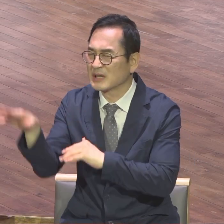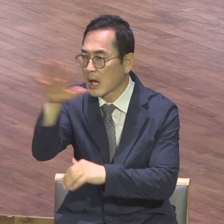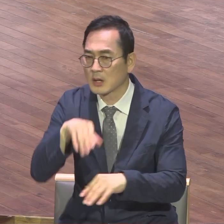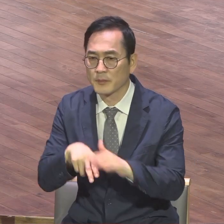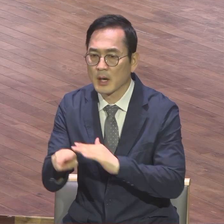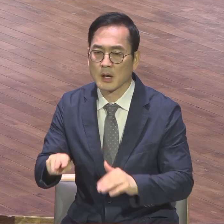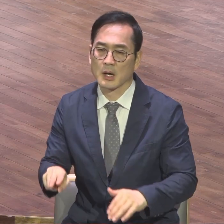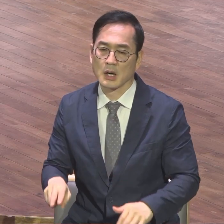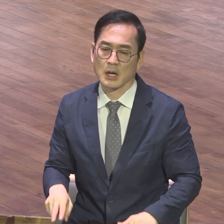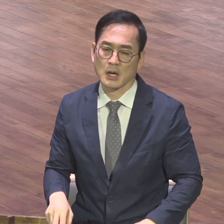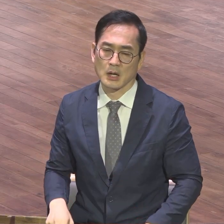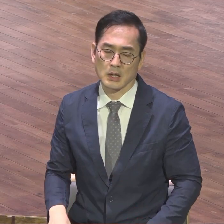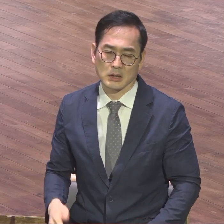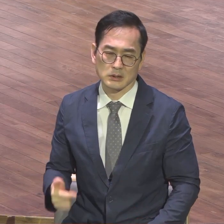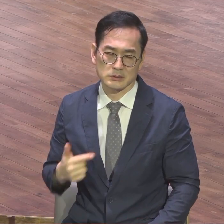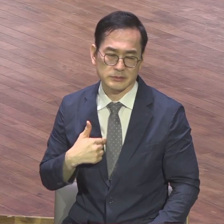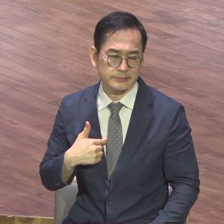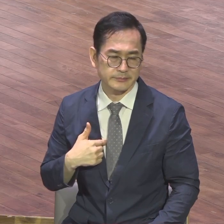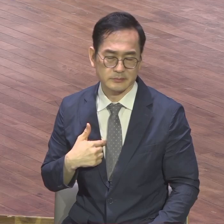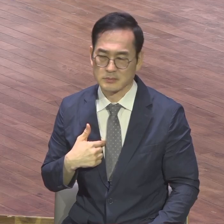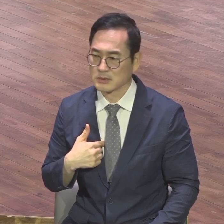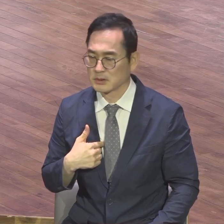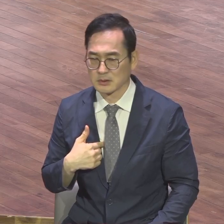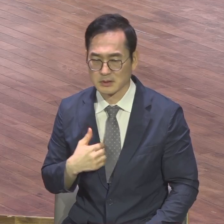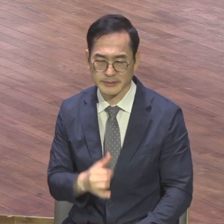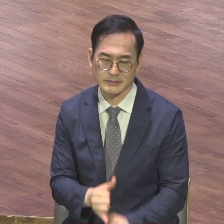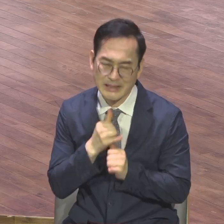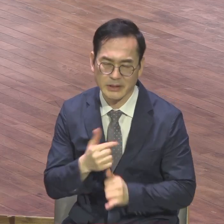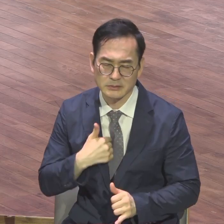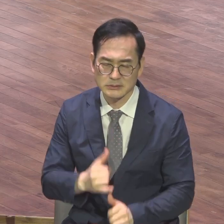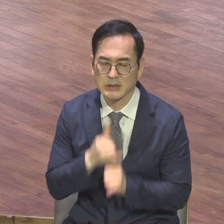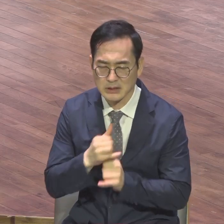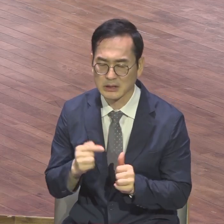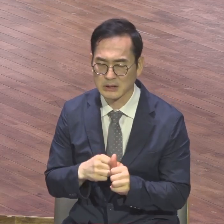알고 자기를 하려고. 왜냐하면 그때 법이